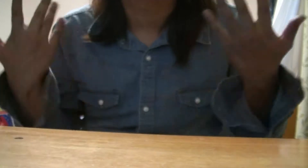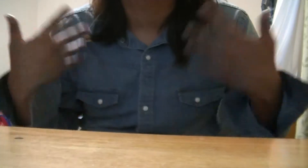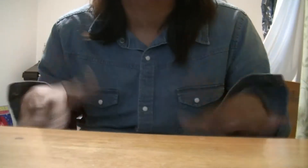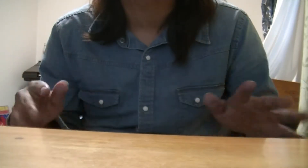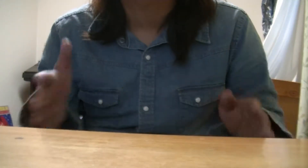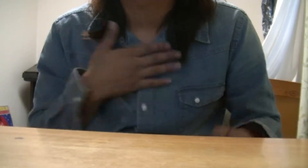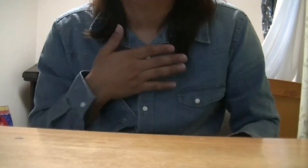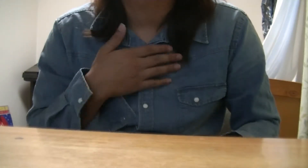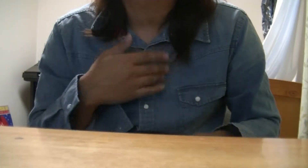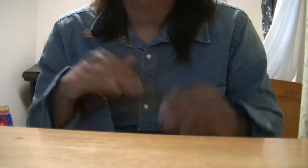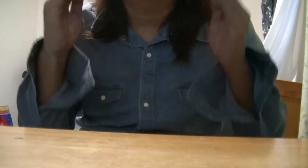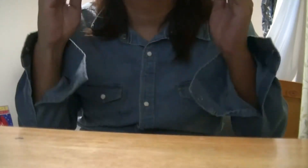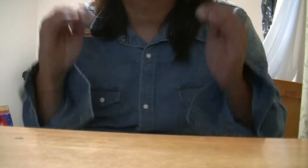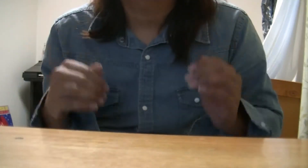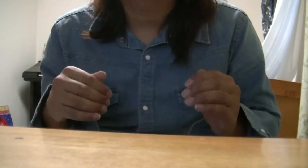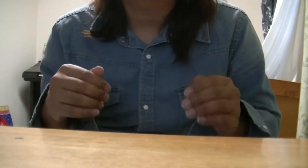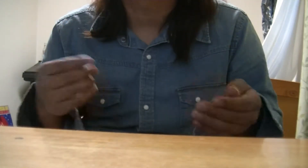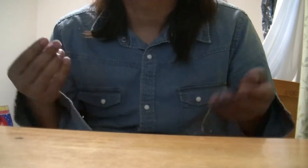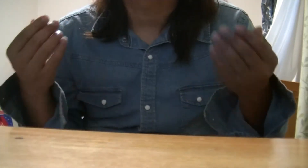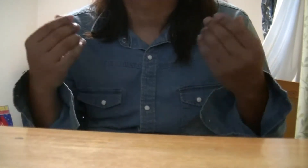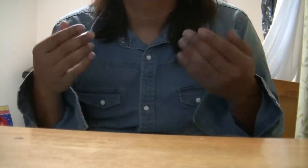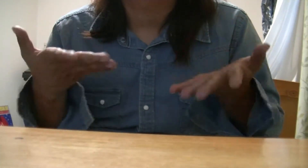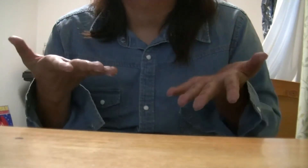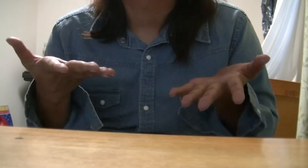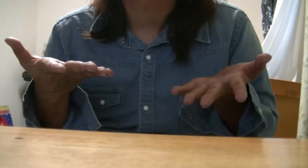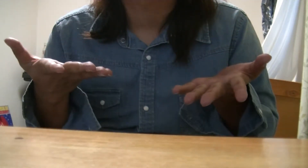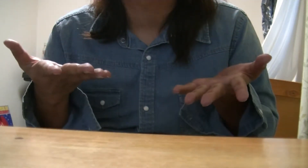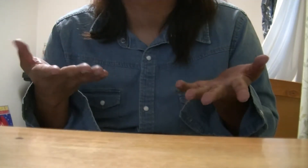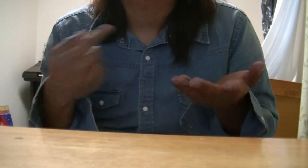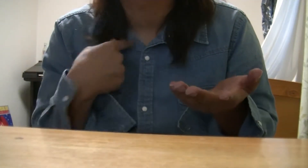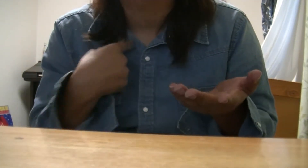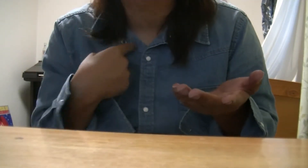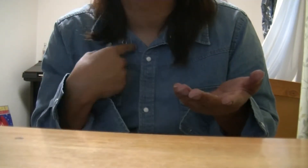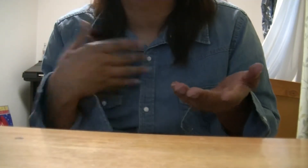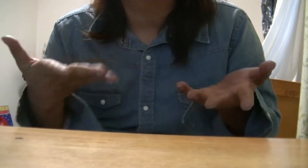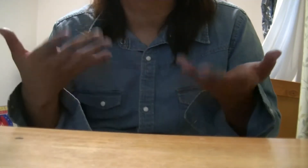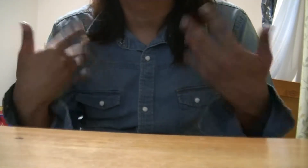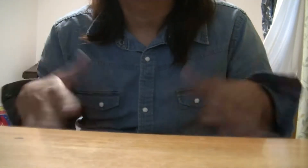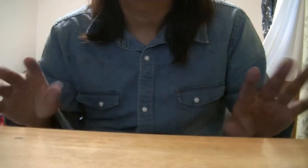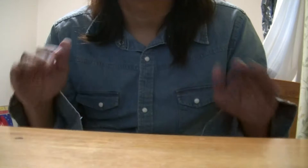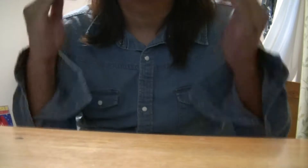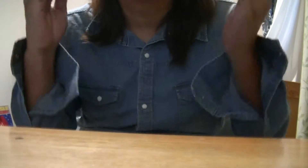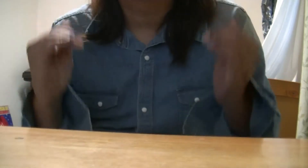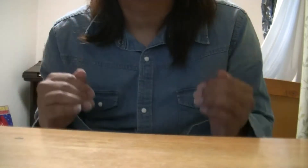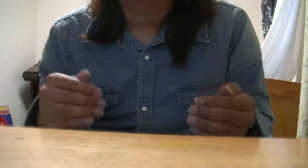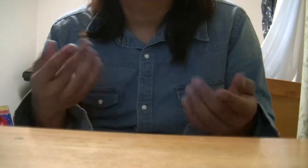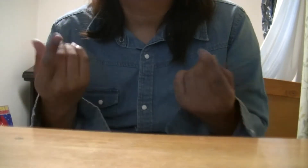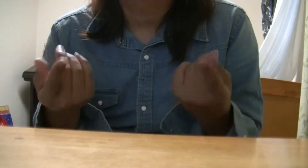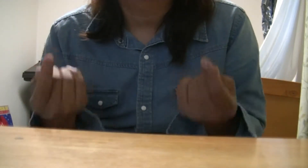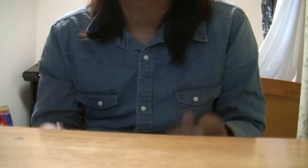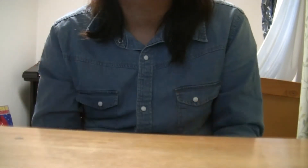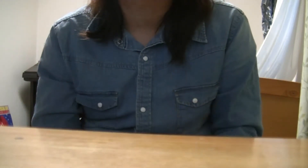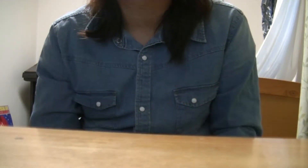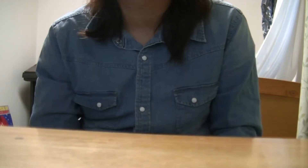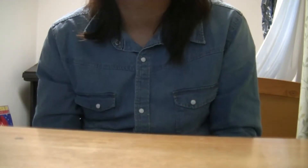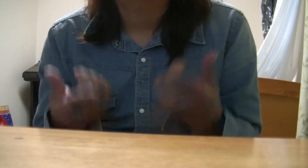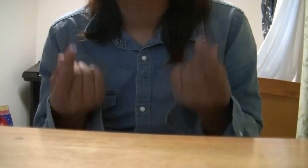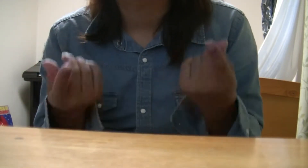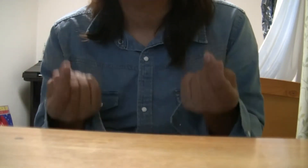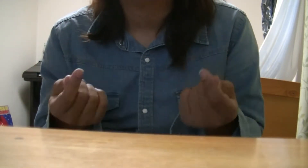より能力低いってことは、よっぽど僕のマネジメント能力が低いってことですよね。合ってますよね。だ